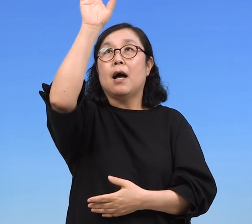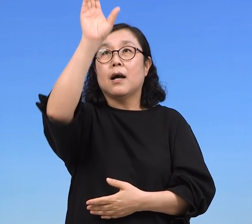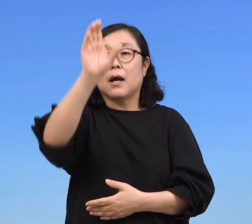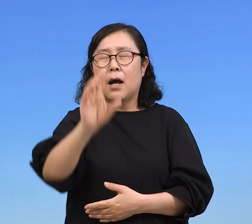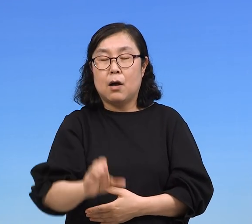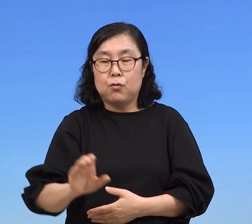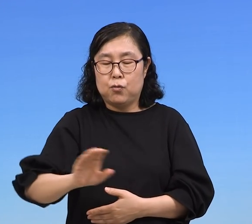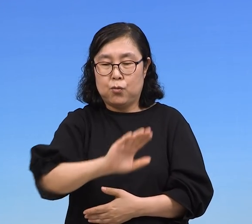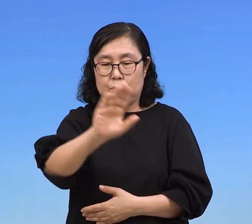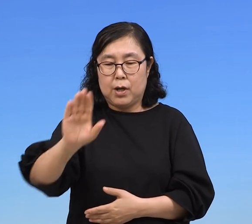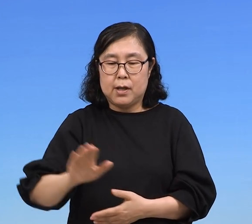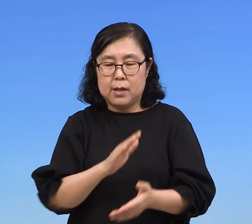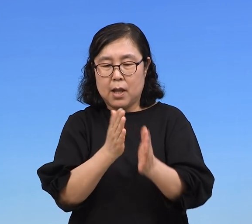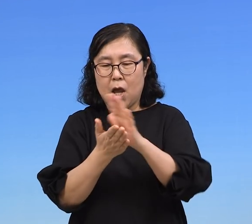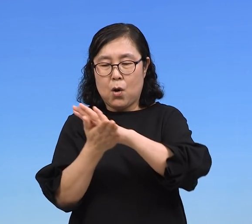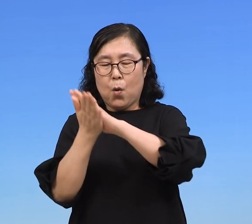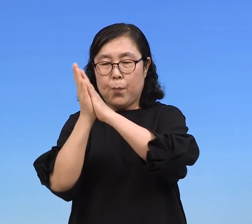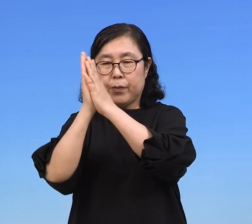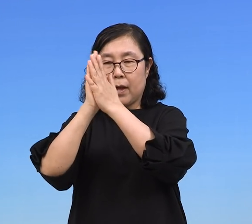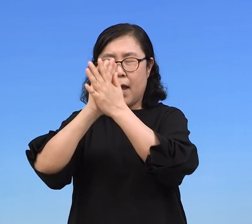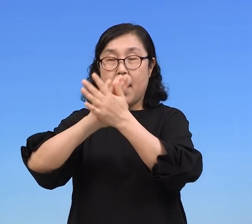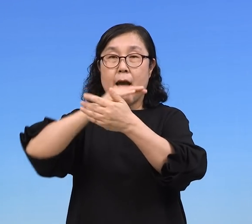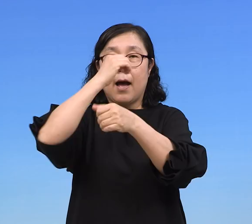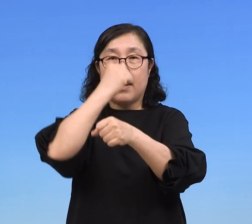십자가 우릴 새롭게 하리.